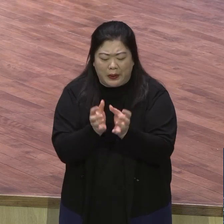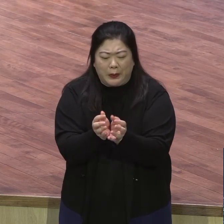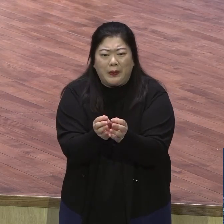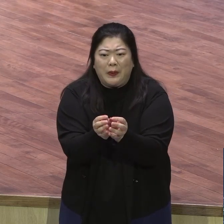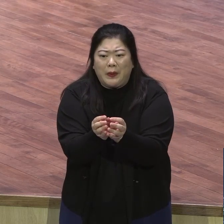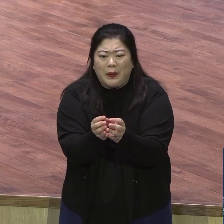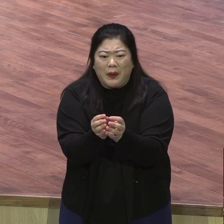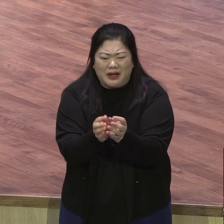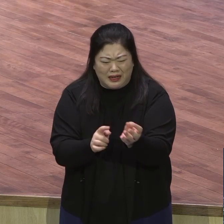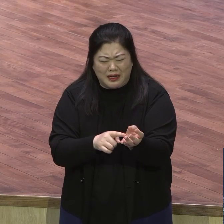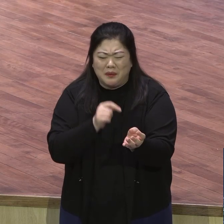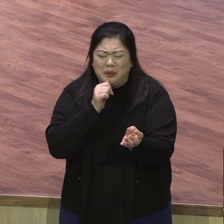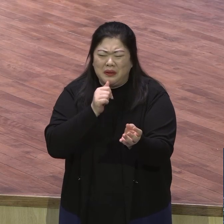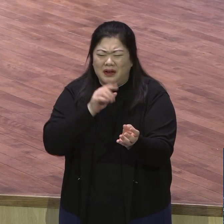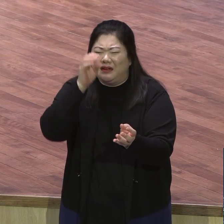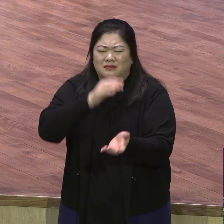들어있구나.